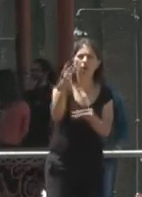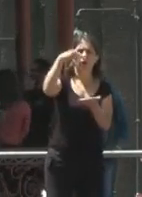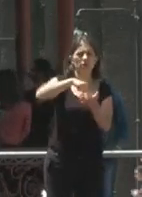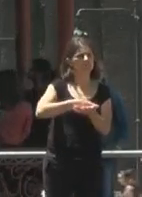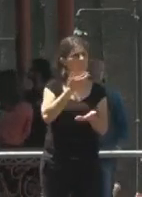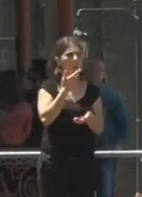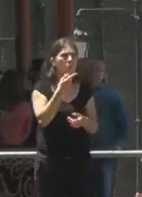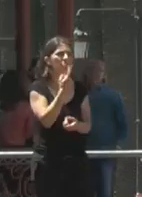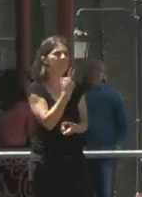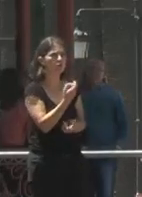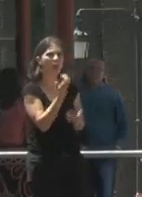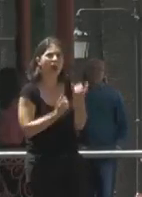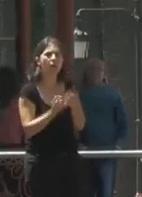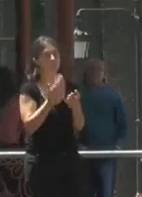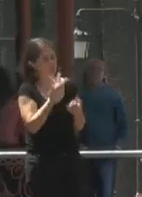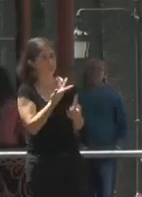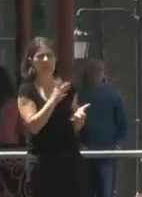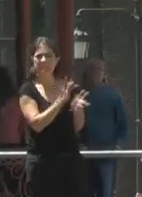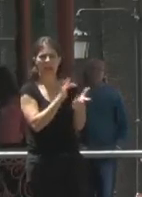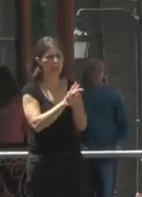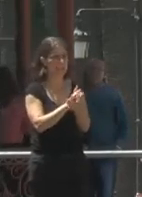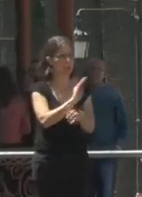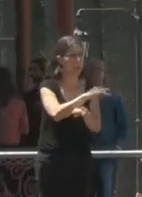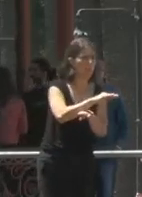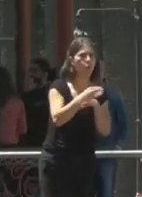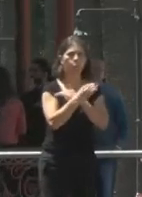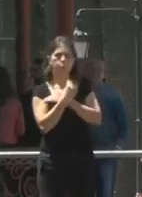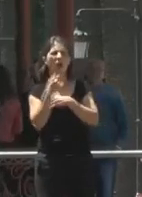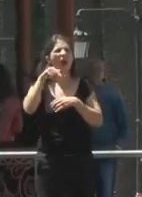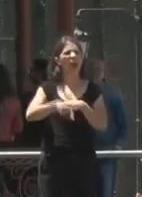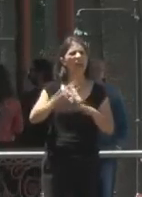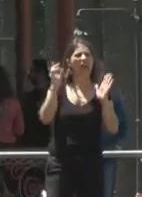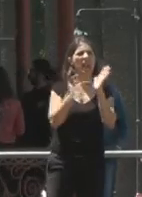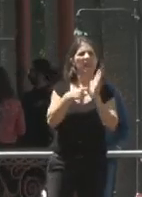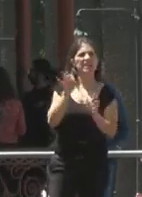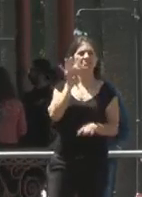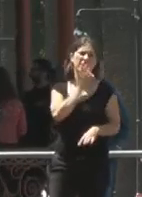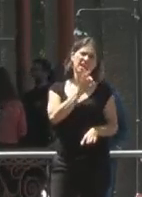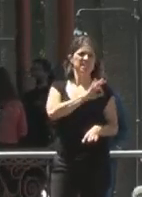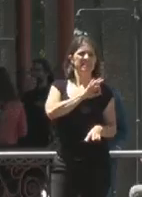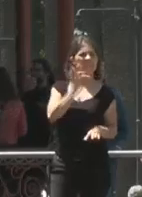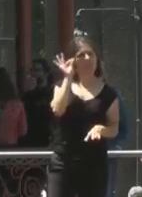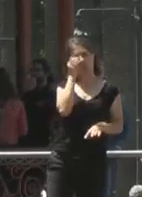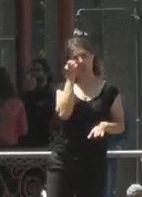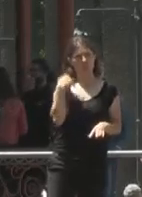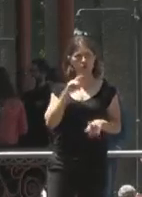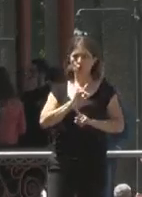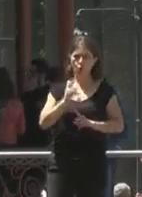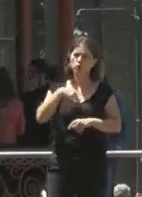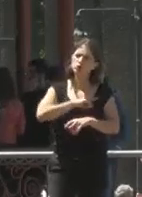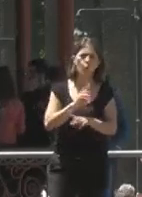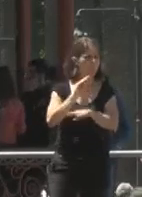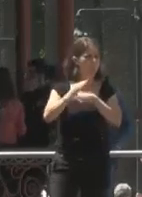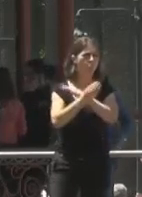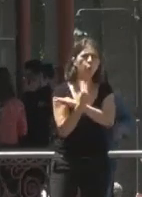nos cuidamos juntos, somos un país, aquí no prima la ley de los señoritos, hay igualdad de oportunidades, nos cuidamos y vamos a salir adelante